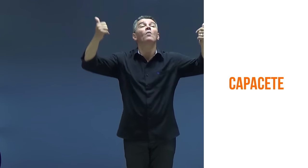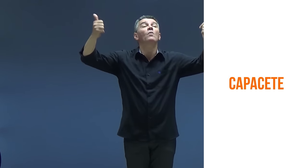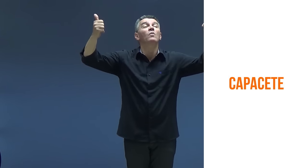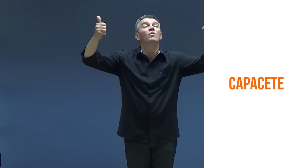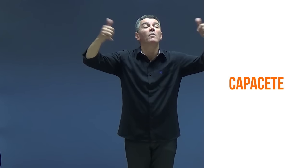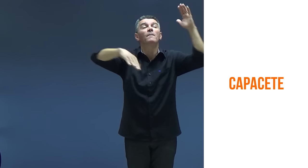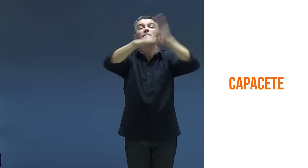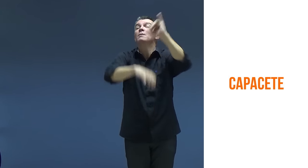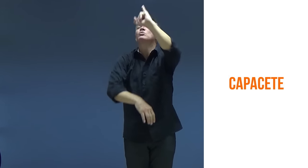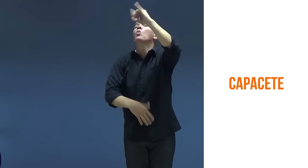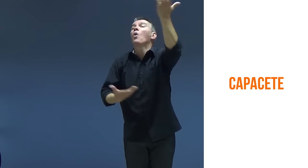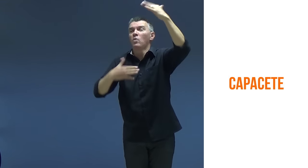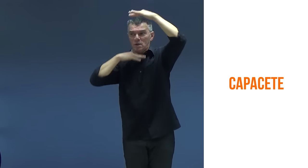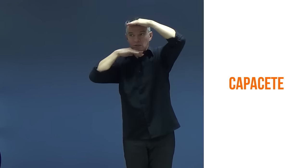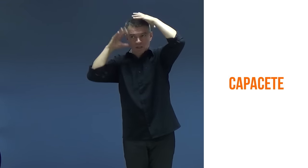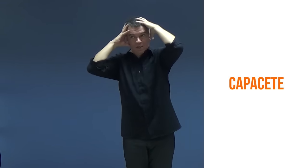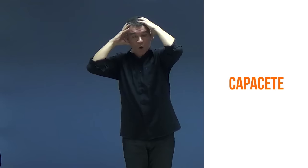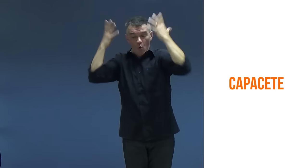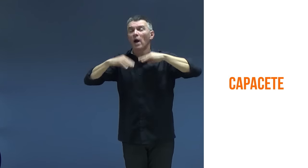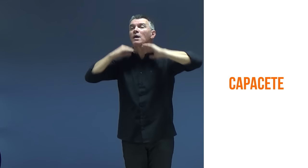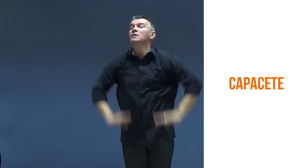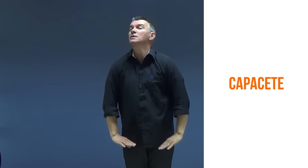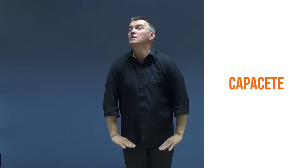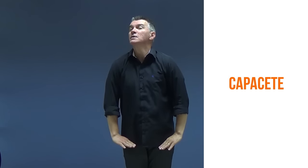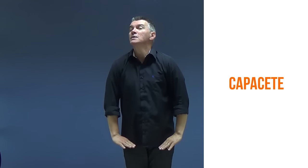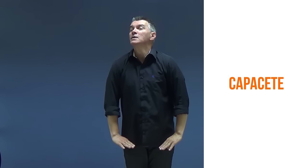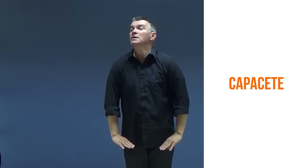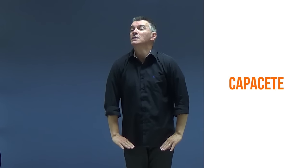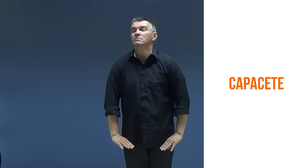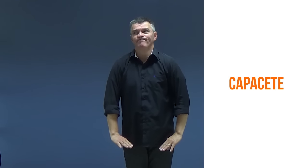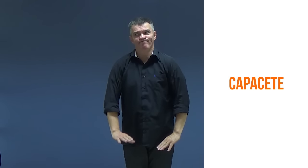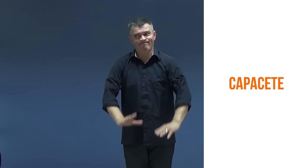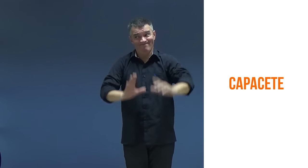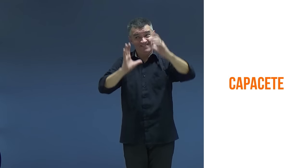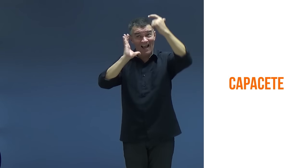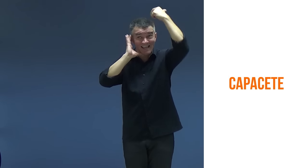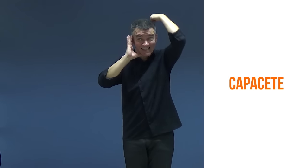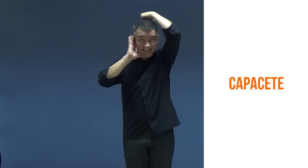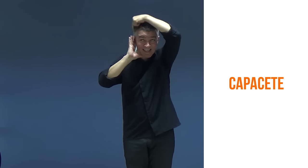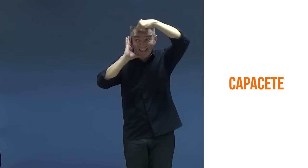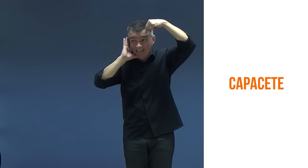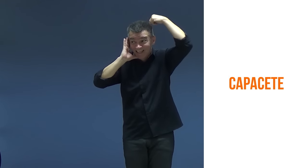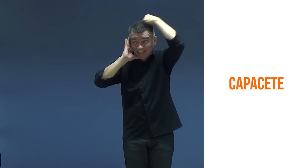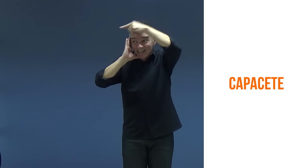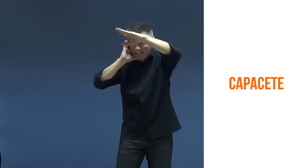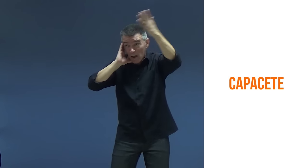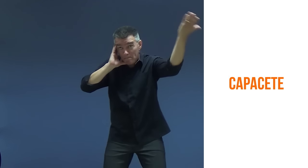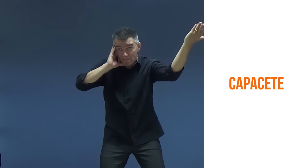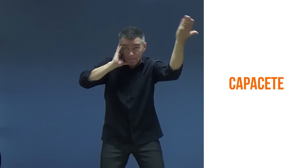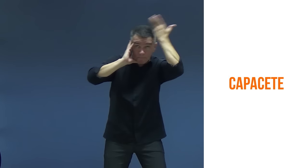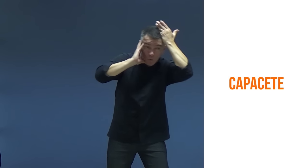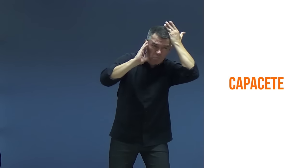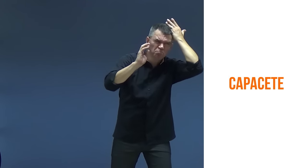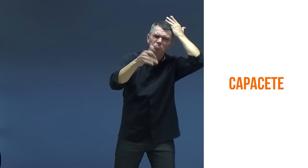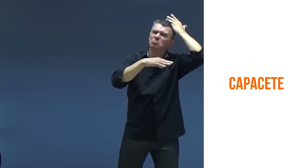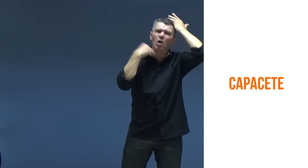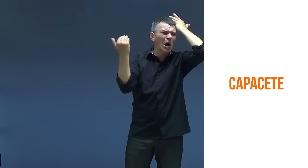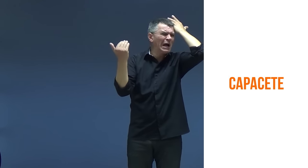Qual que é mais importante, a cabeça ou o corpo? O que é mais importante? A cabeça. Você já pensou